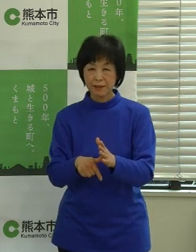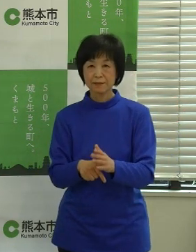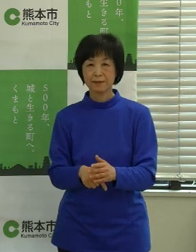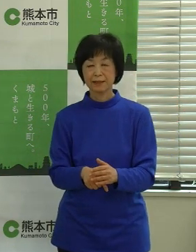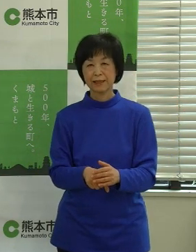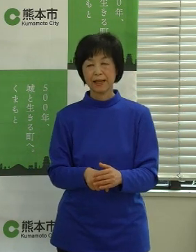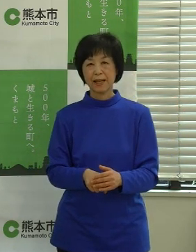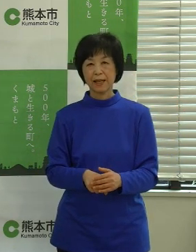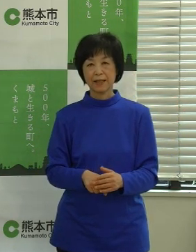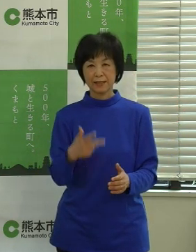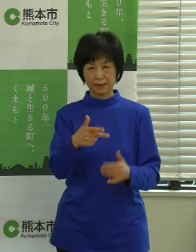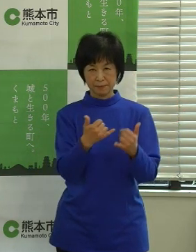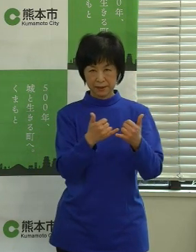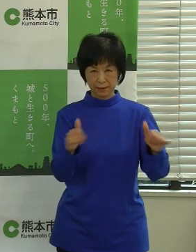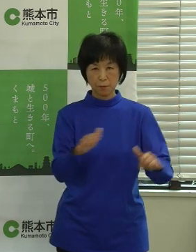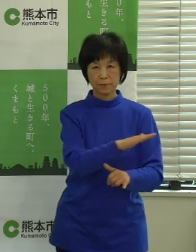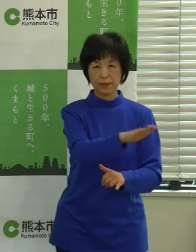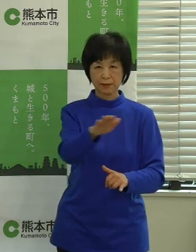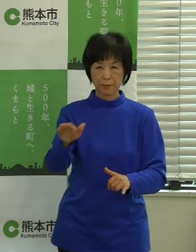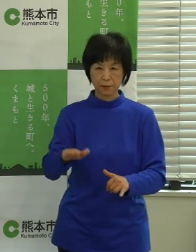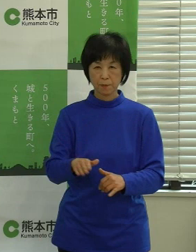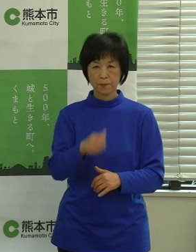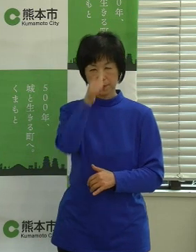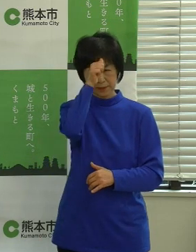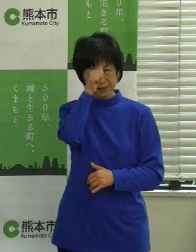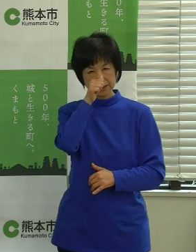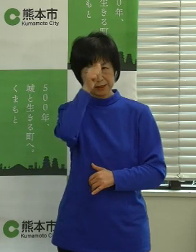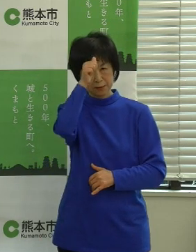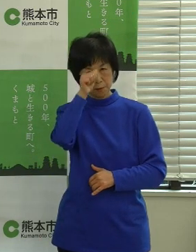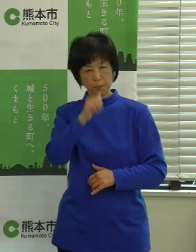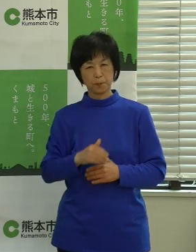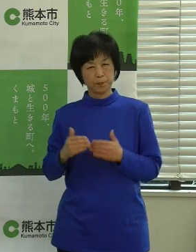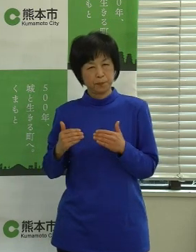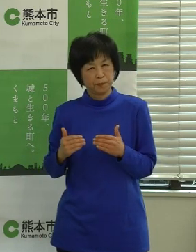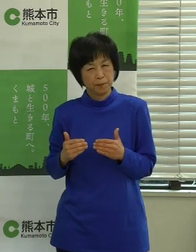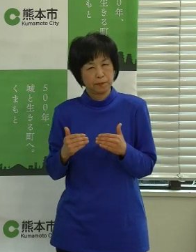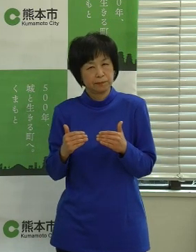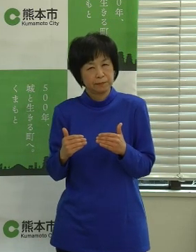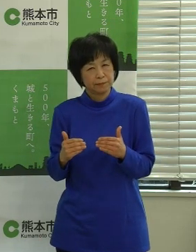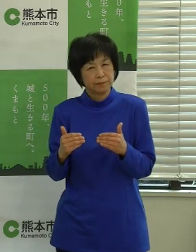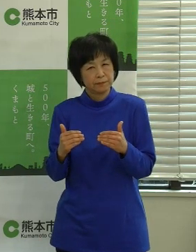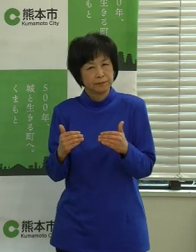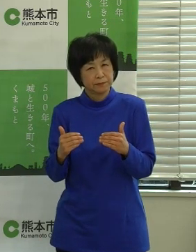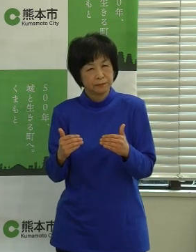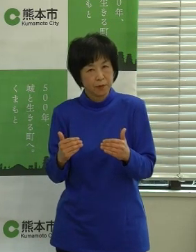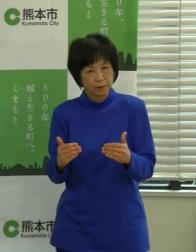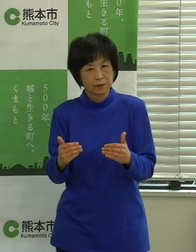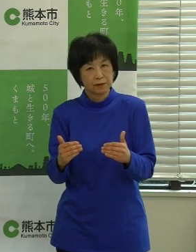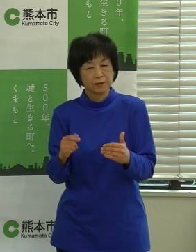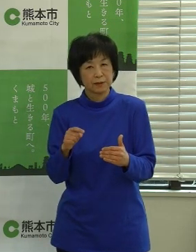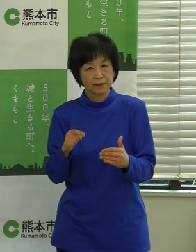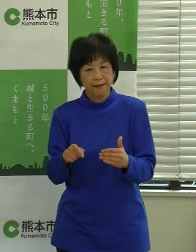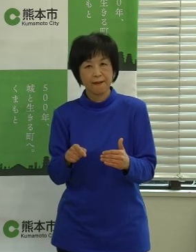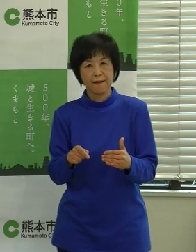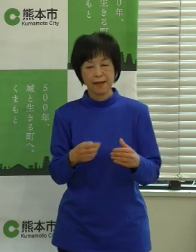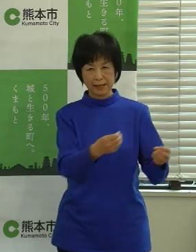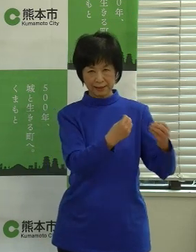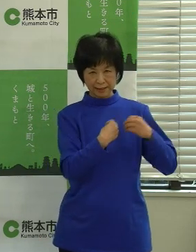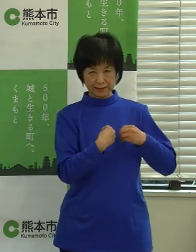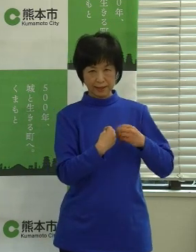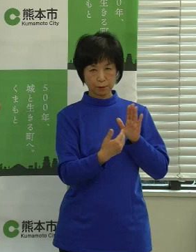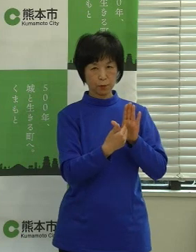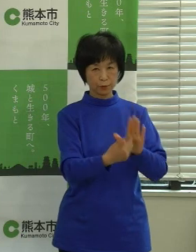様の行動によってですね、徐々にそういった感染をですね、防ぐための取り組みをしなが